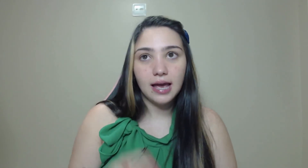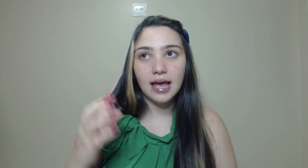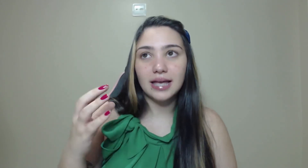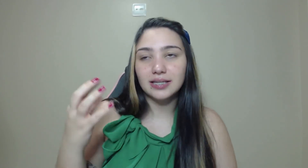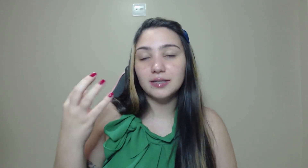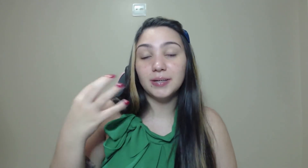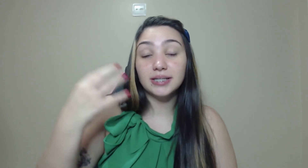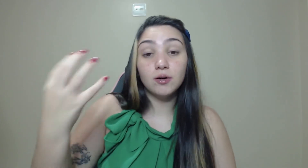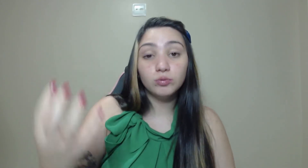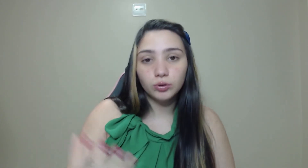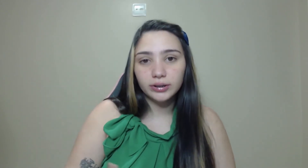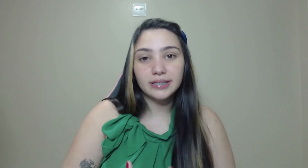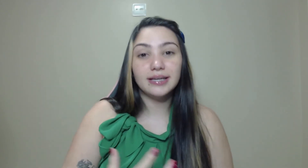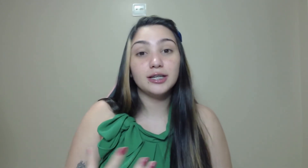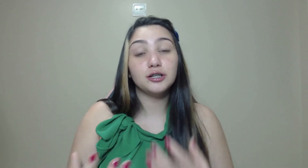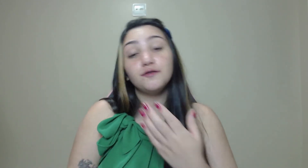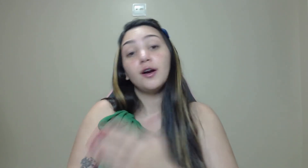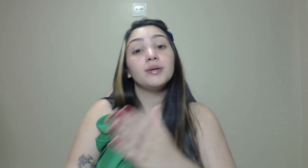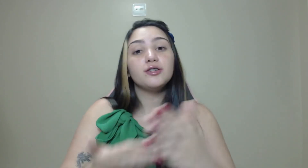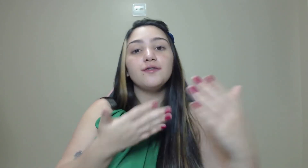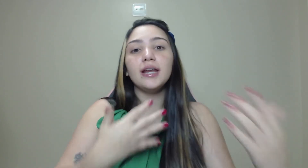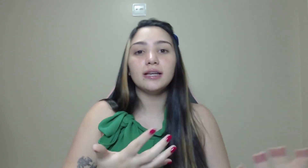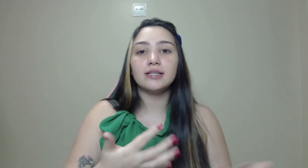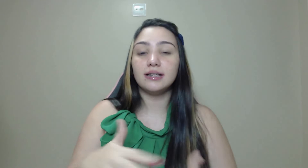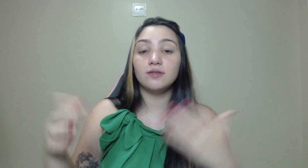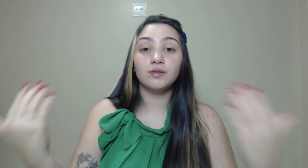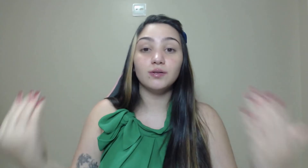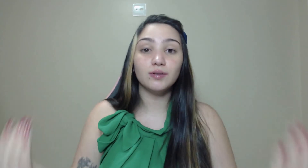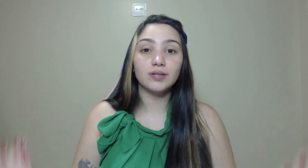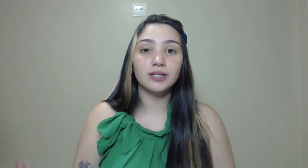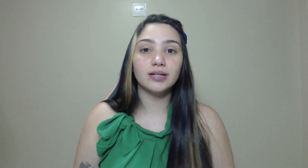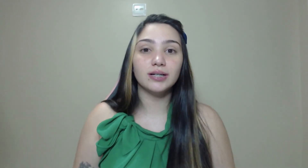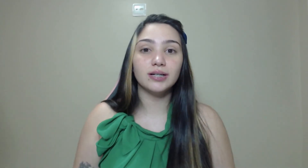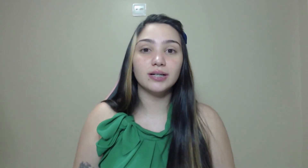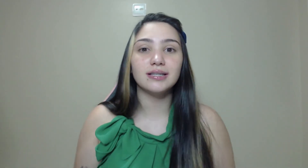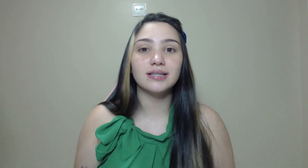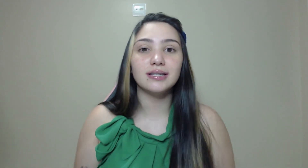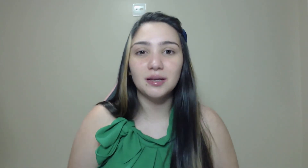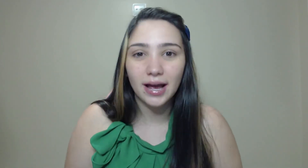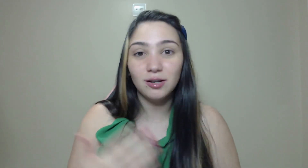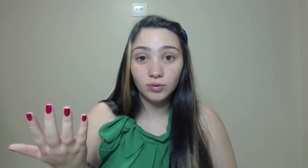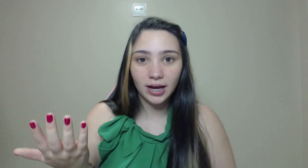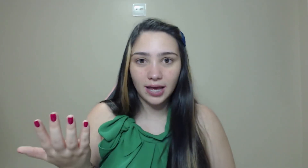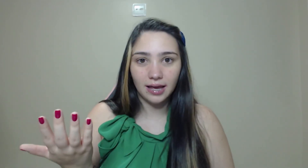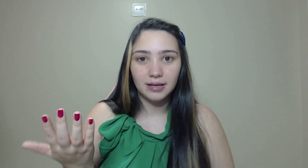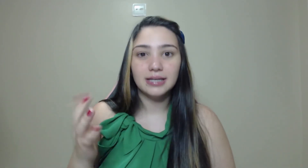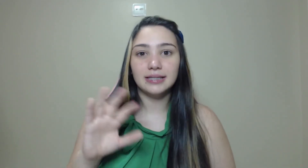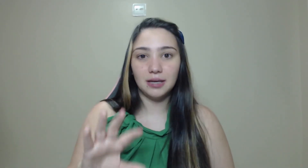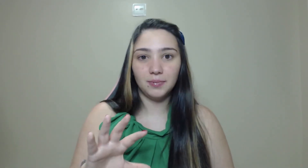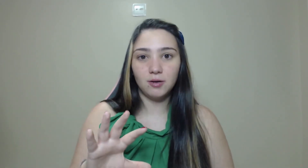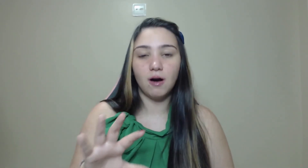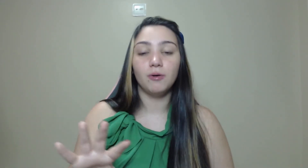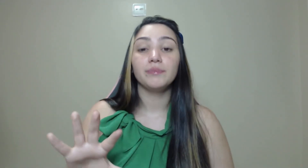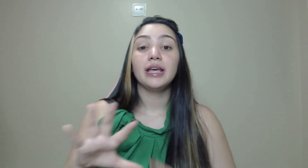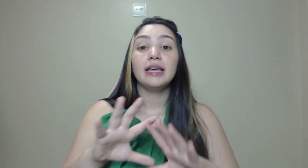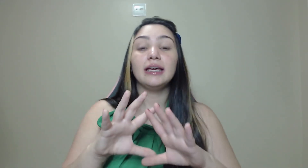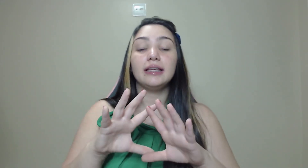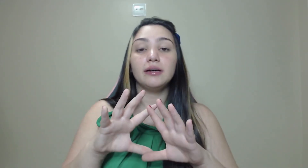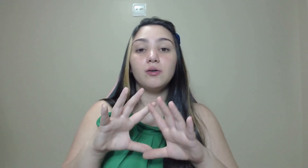essa expressão toda seja de formas diferentes, elas não vão ser sempre iguais, né? Nunca é sempre igual. Então, é